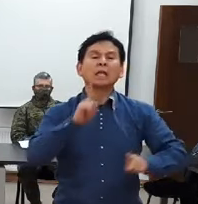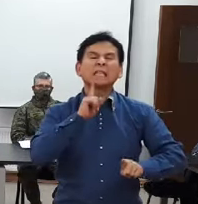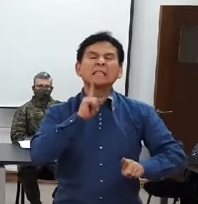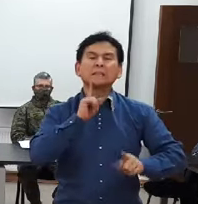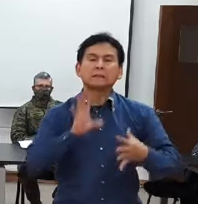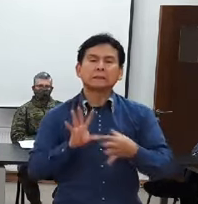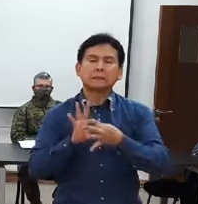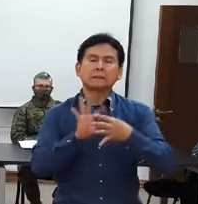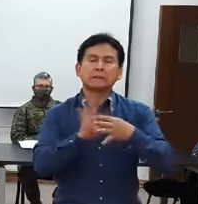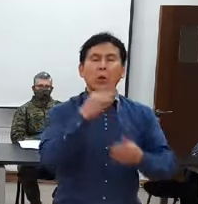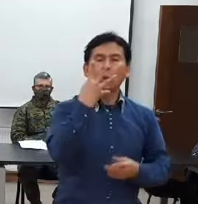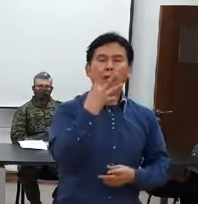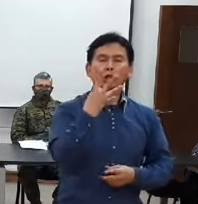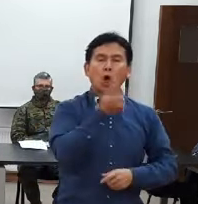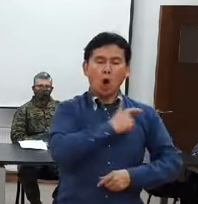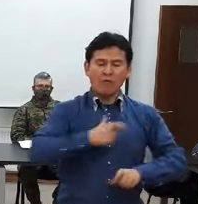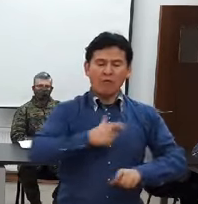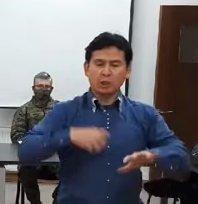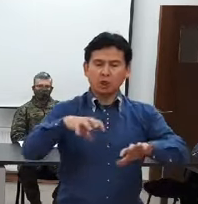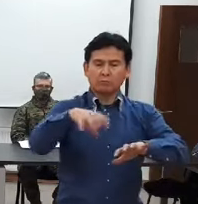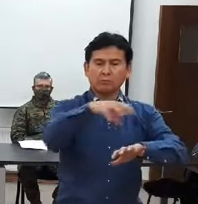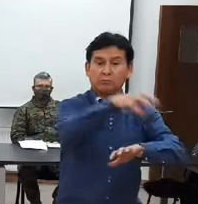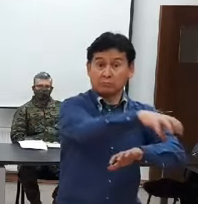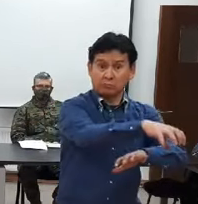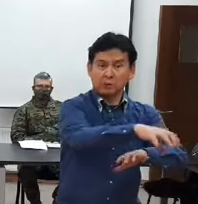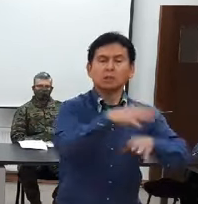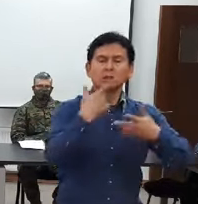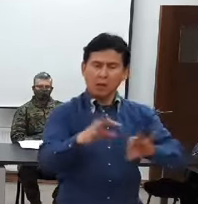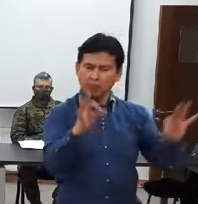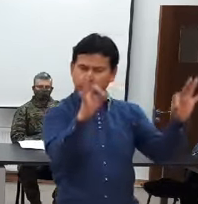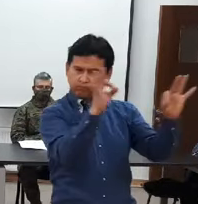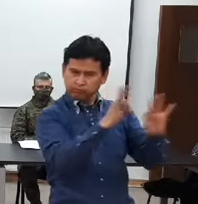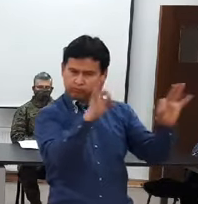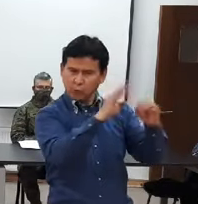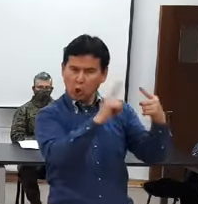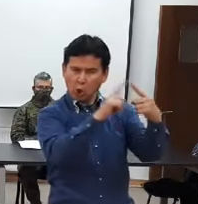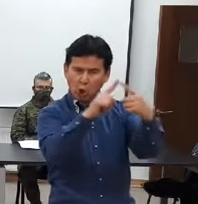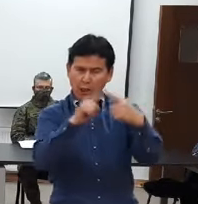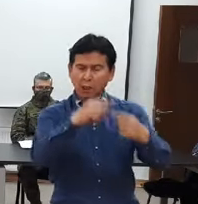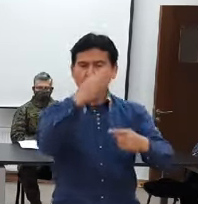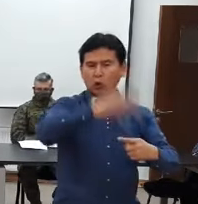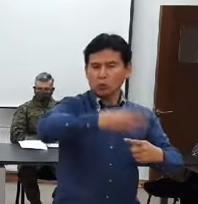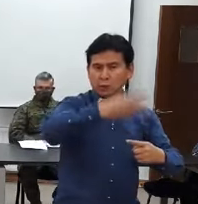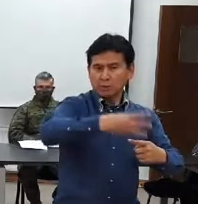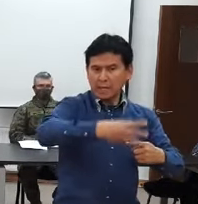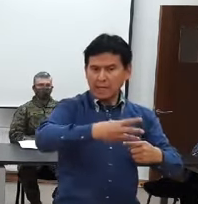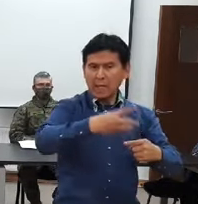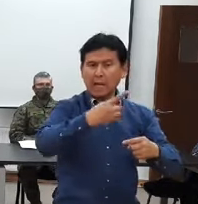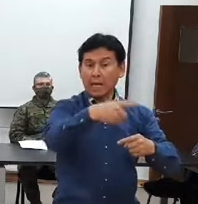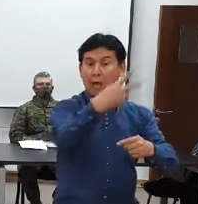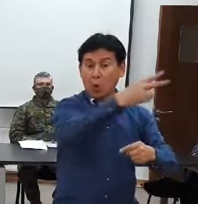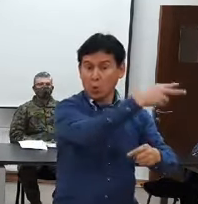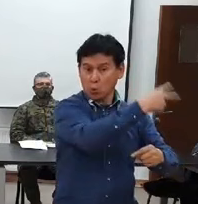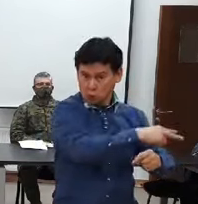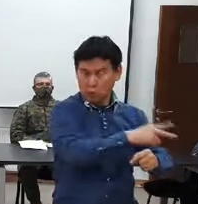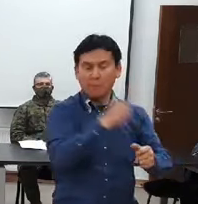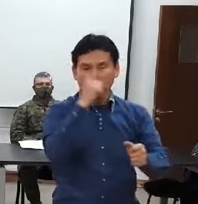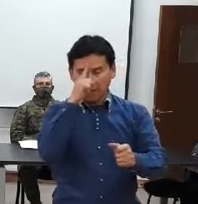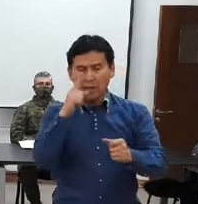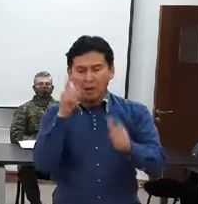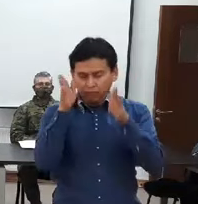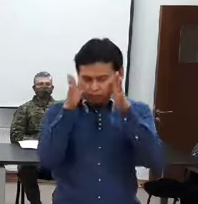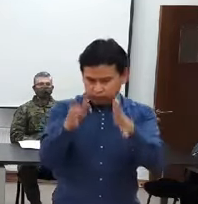a través de las cuatro gobernaciones, gobernadores que están instruidos de tomar contacto con sus alcaldes de sus respectivas provincias para la